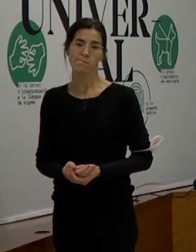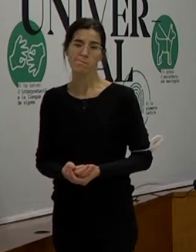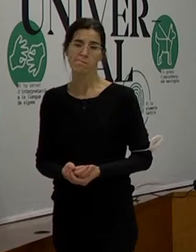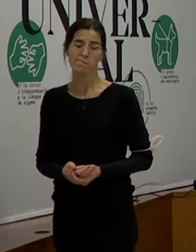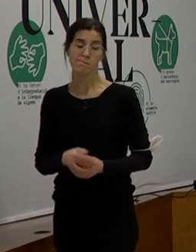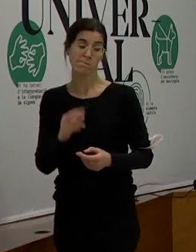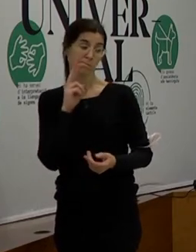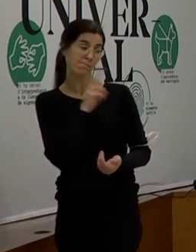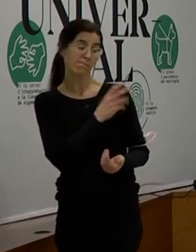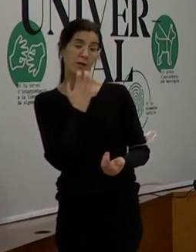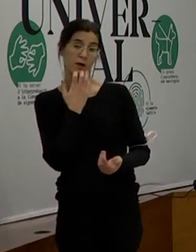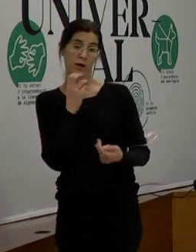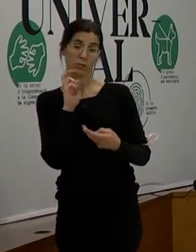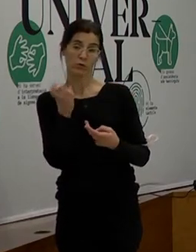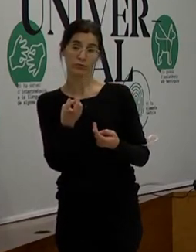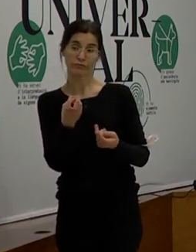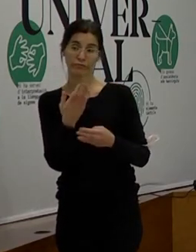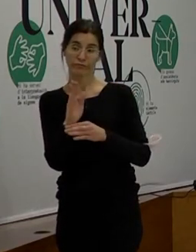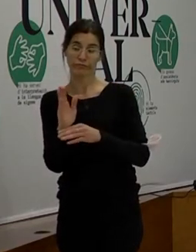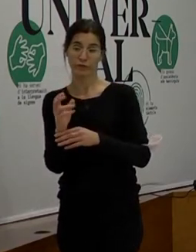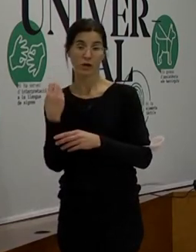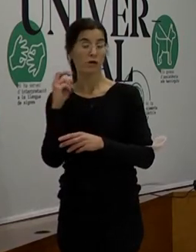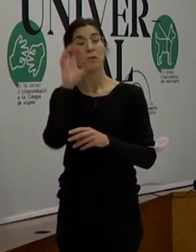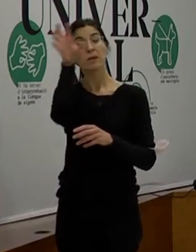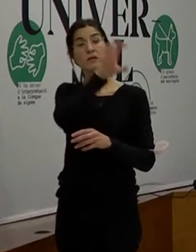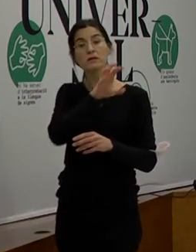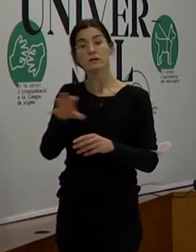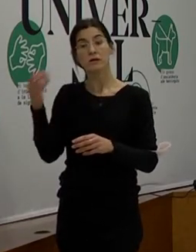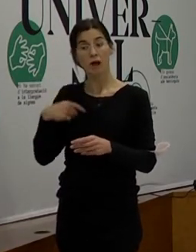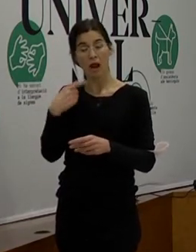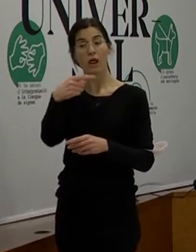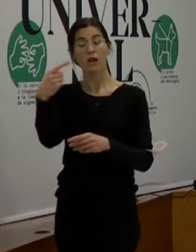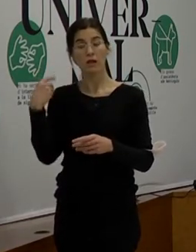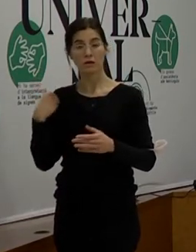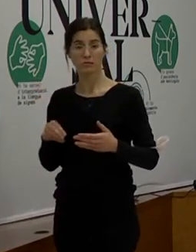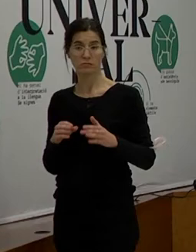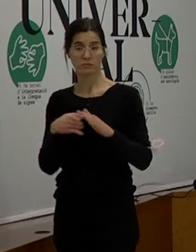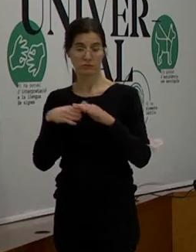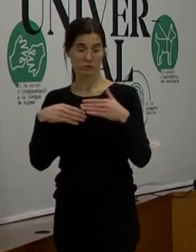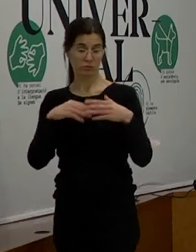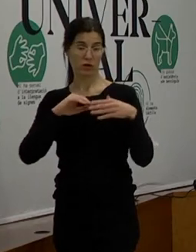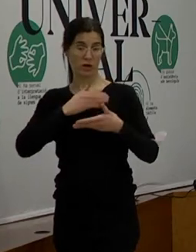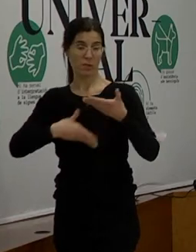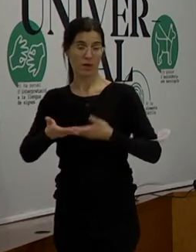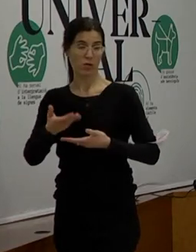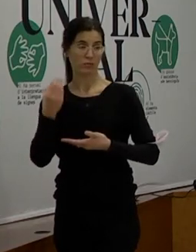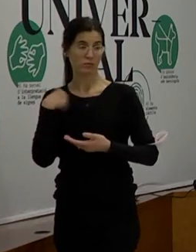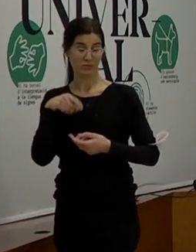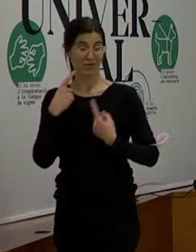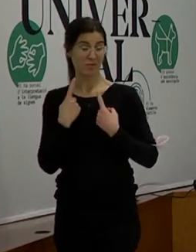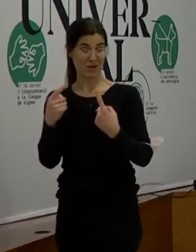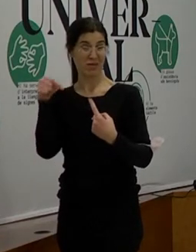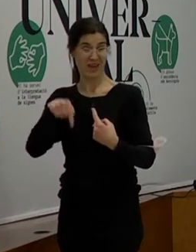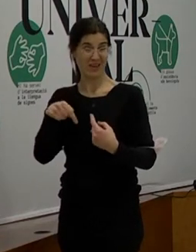Aquí tenim diversos exemples de diferents països que tenen el canviador. Tinc que dir que el primer canviador l'hem tingut aquí a Catalunya,